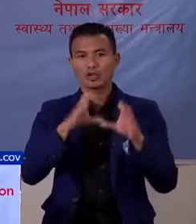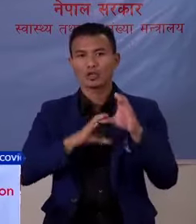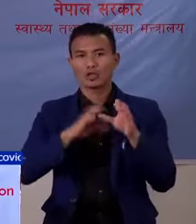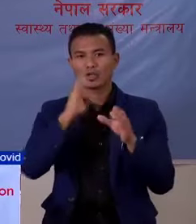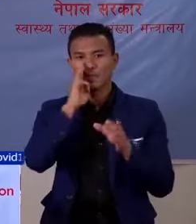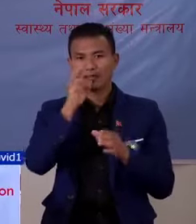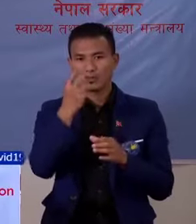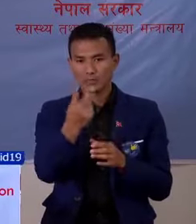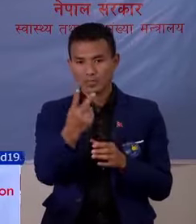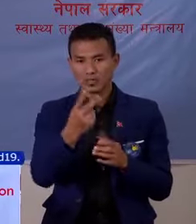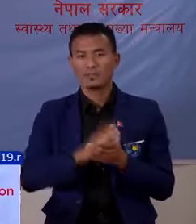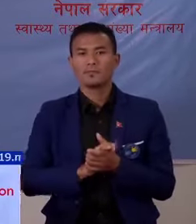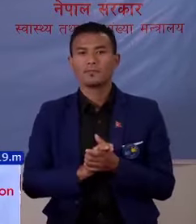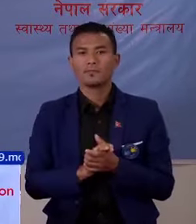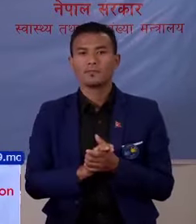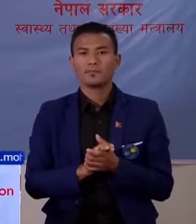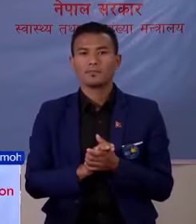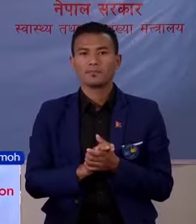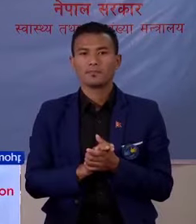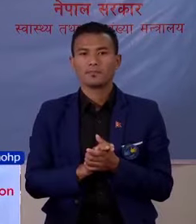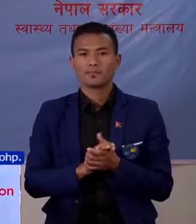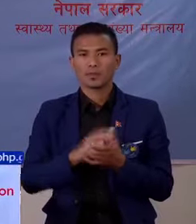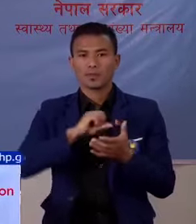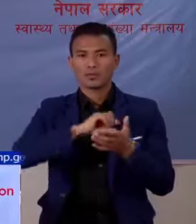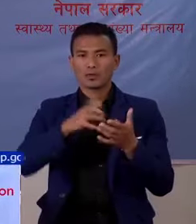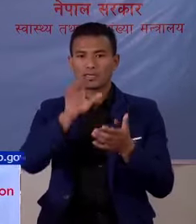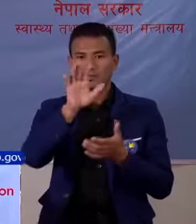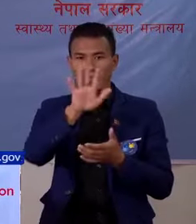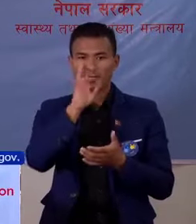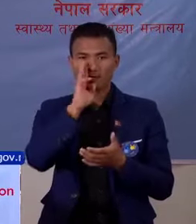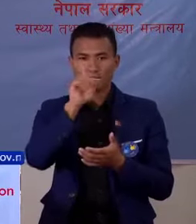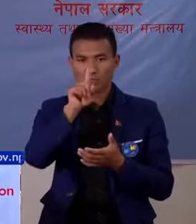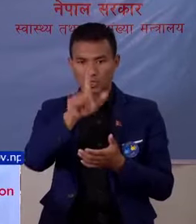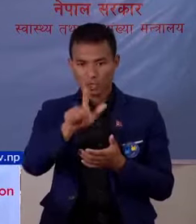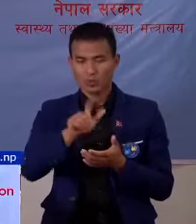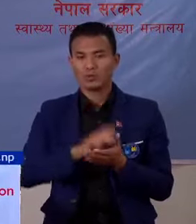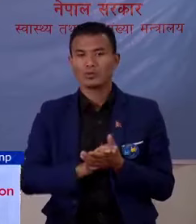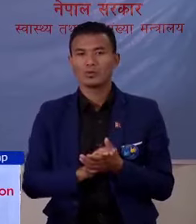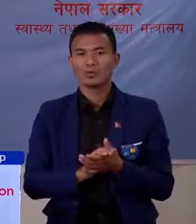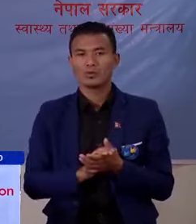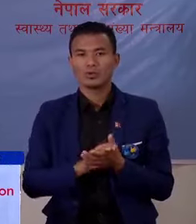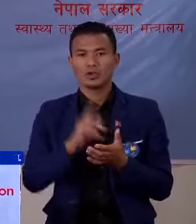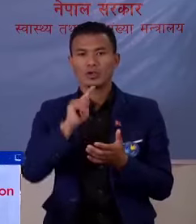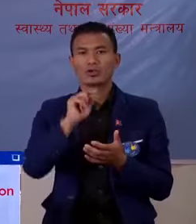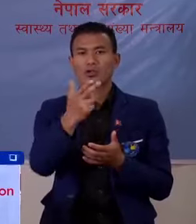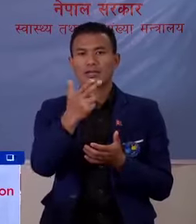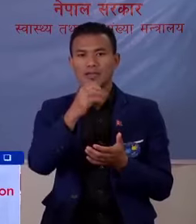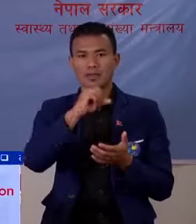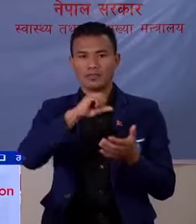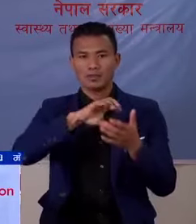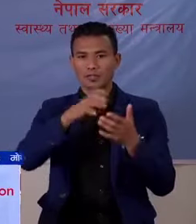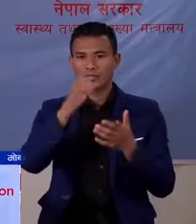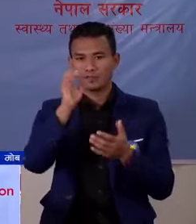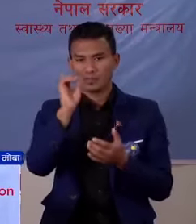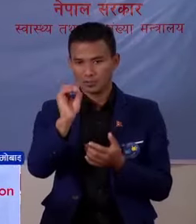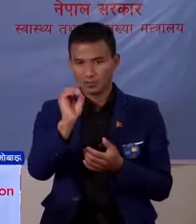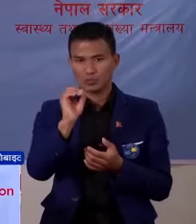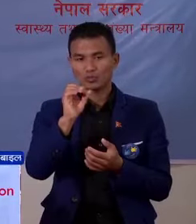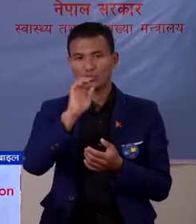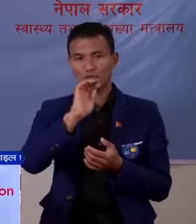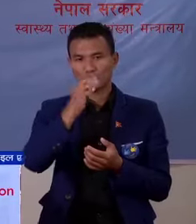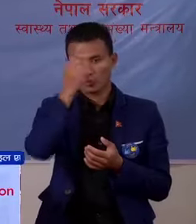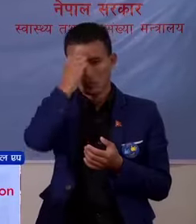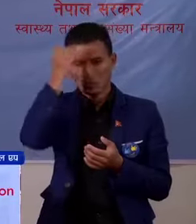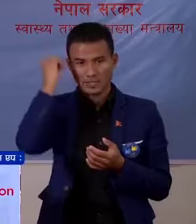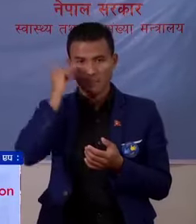गण्डकी प्रदेशमा 2, प्रदेश नम्बर 5 17, कर्णाली प्रदेशमा 0 र